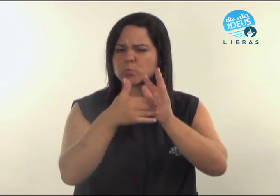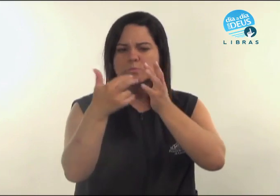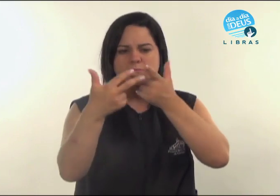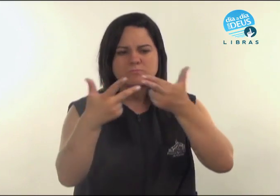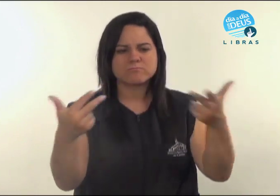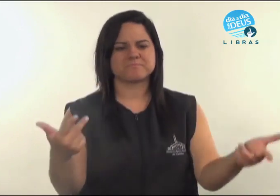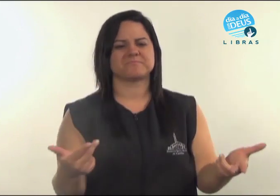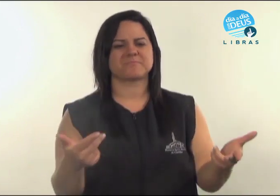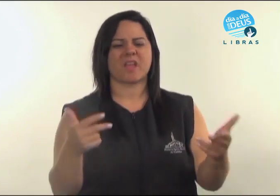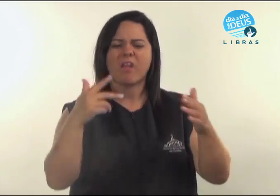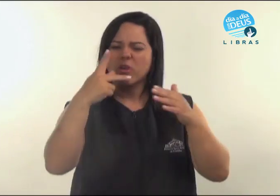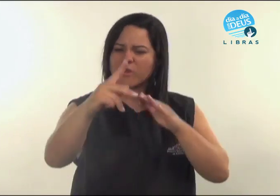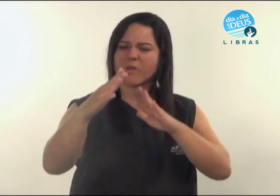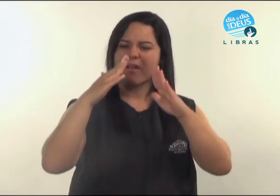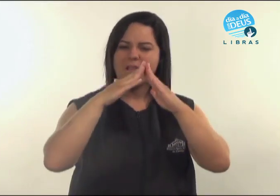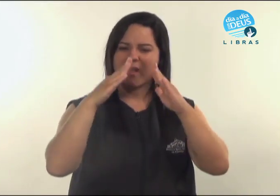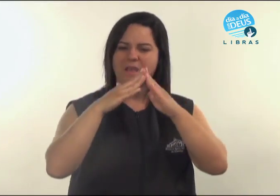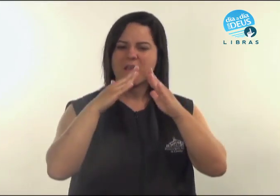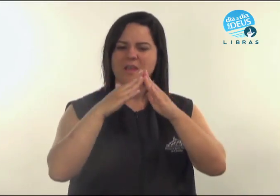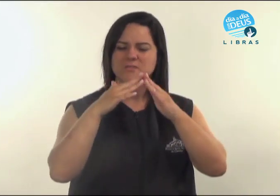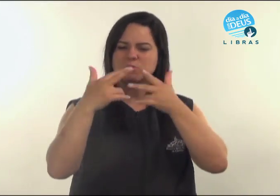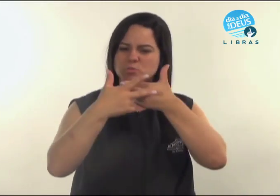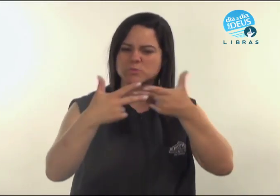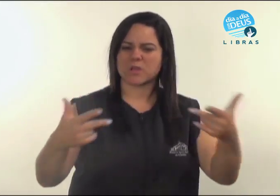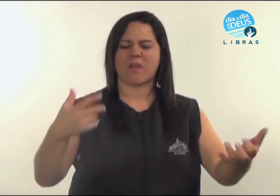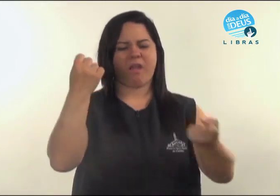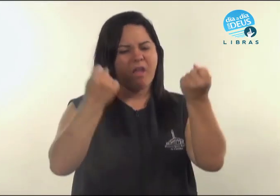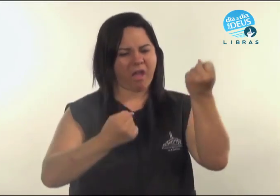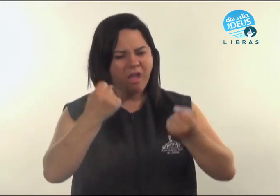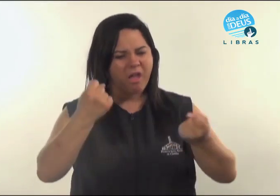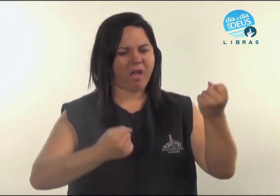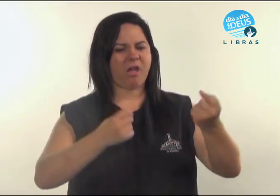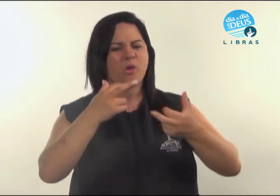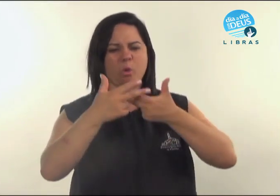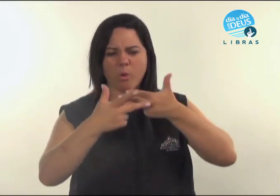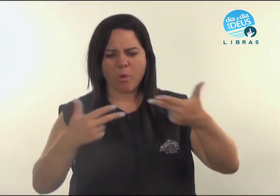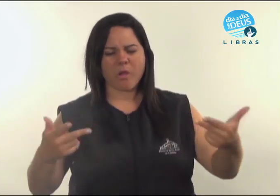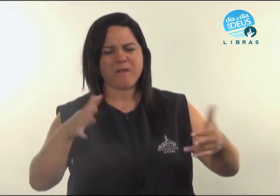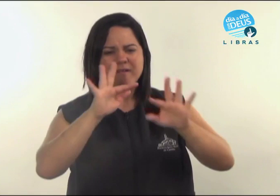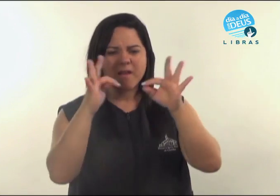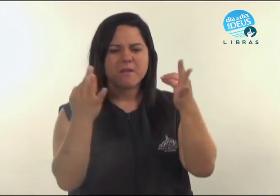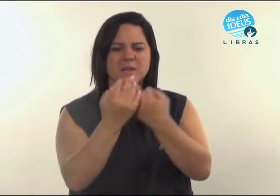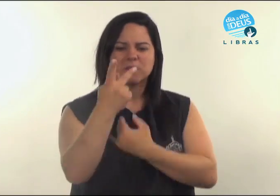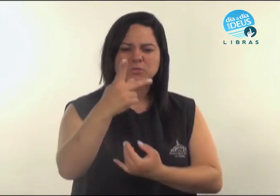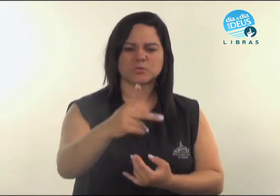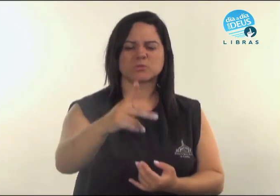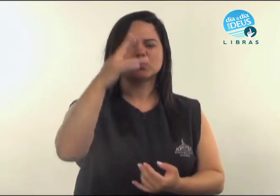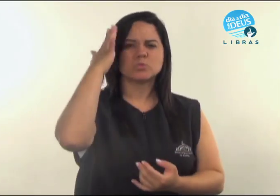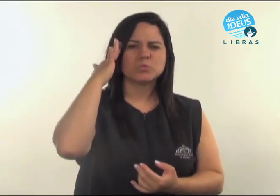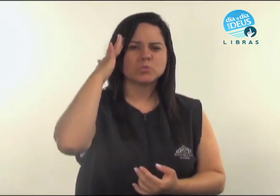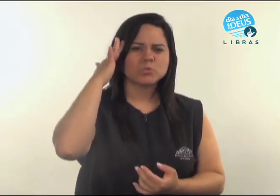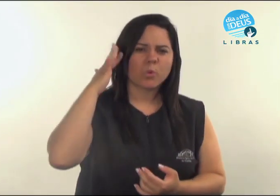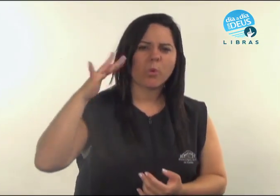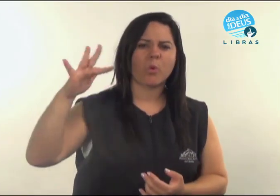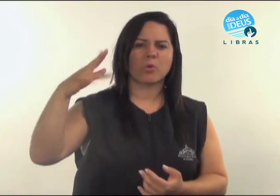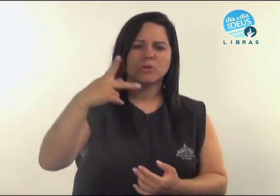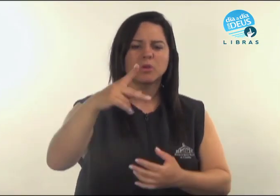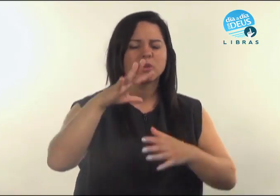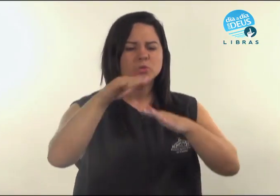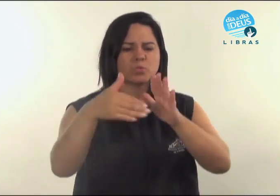Coloca a tua vida, teu tudo, tua casa, teus bens, tua família, teus